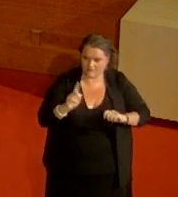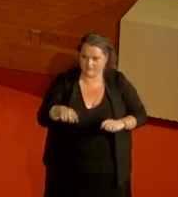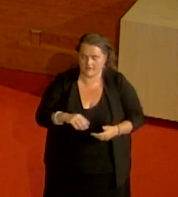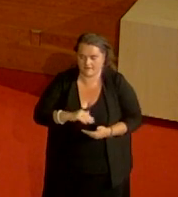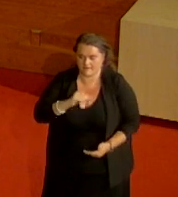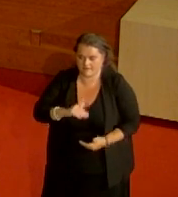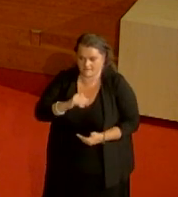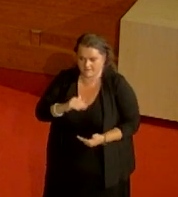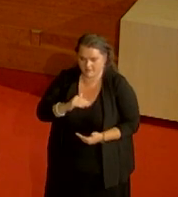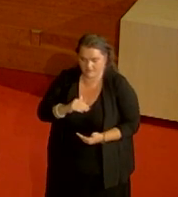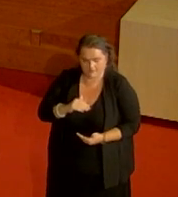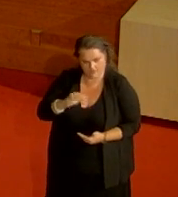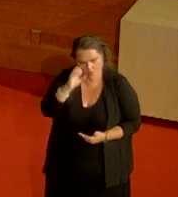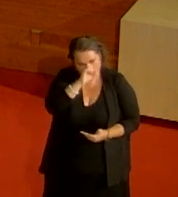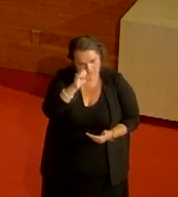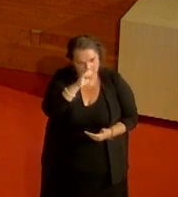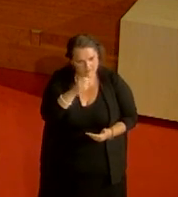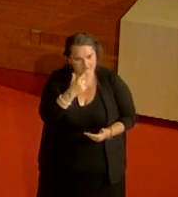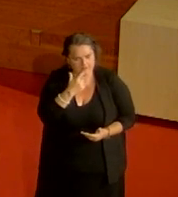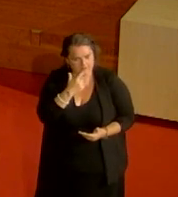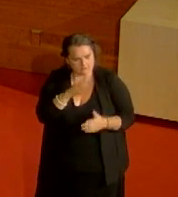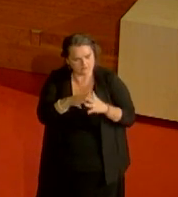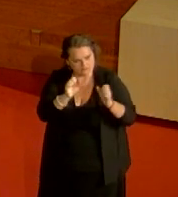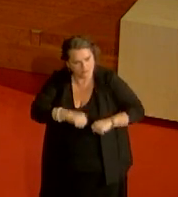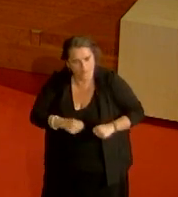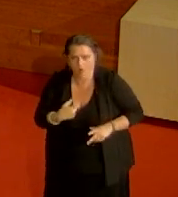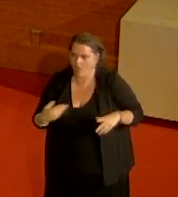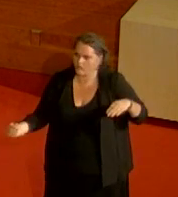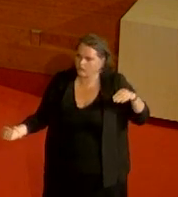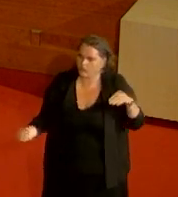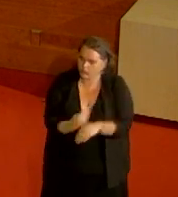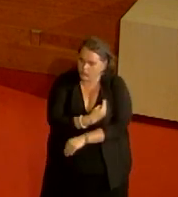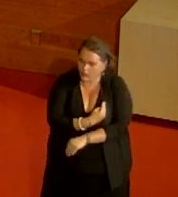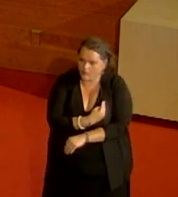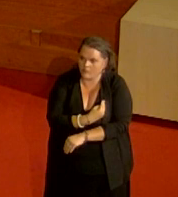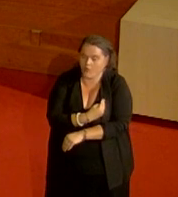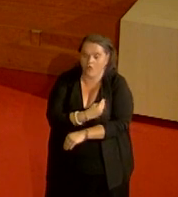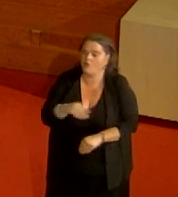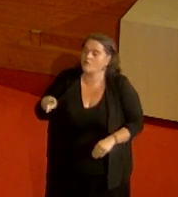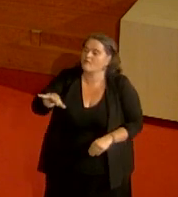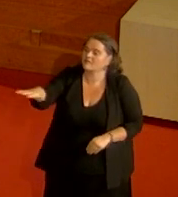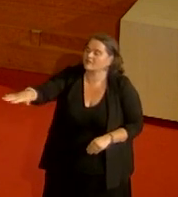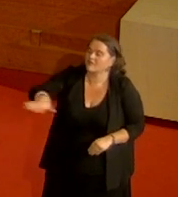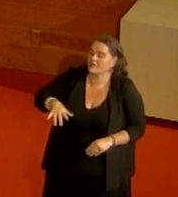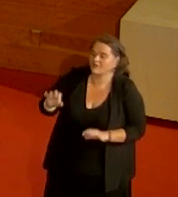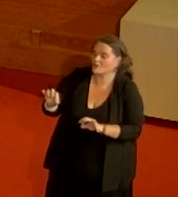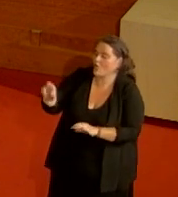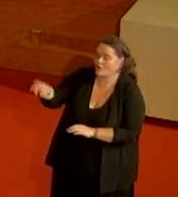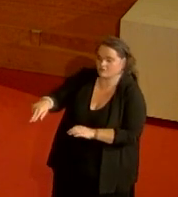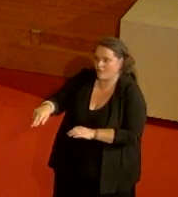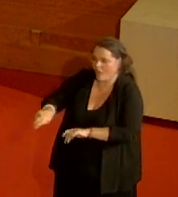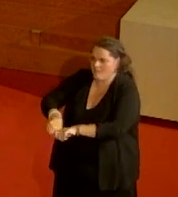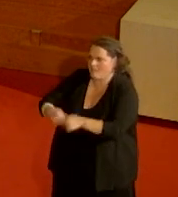posicionarnos de disentir de romper respecto a a lo que se presupone De no ser como esas